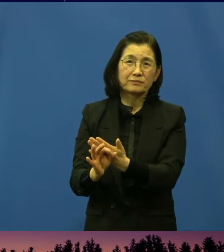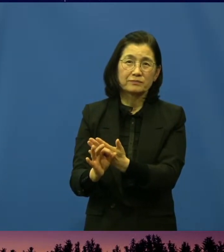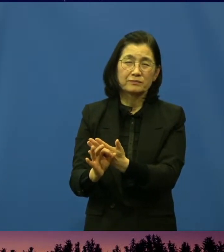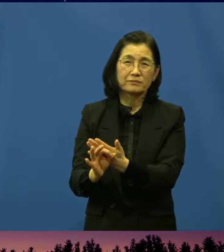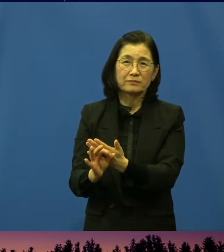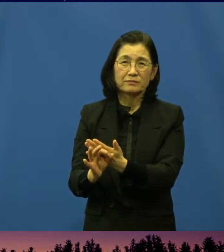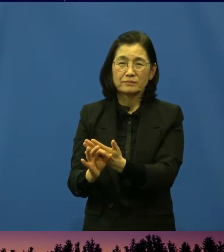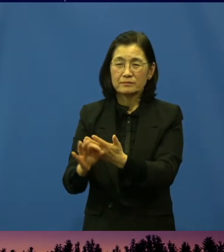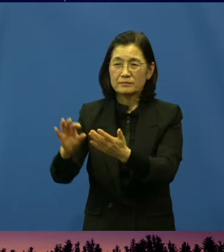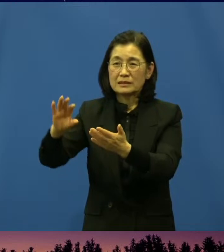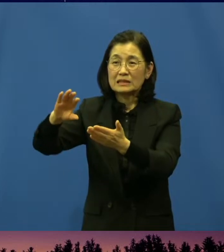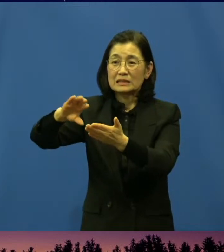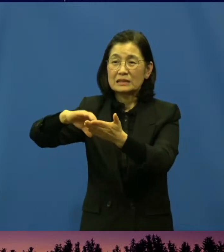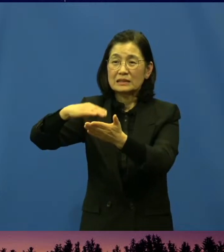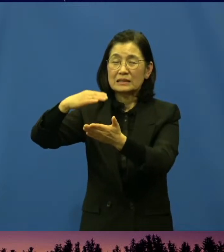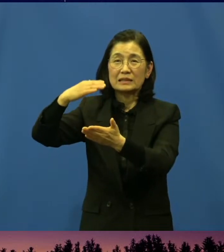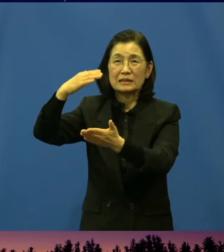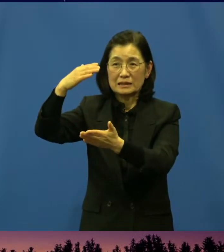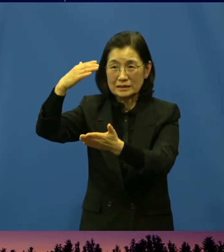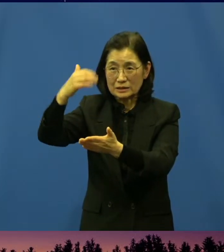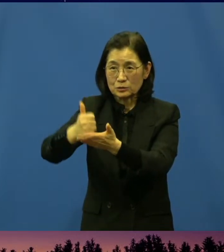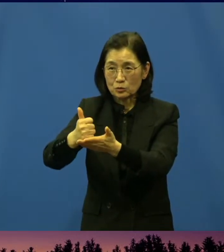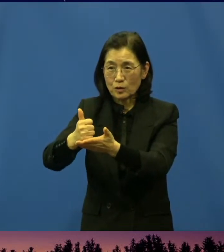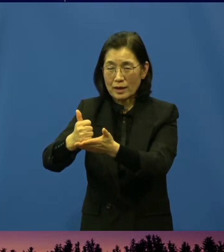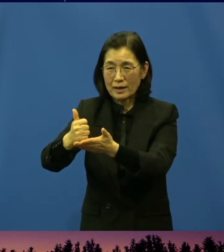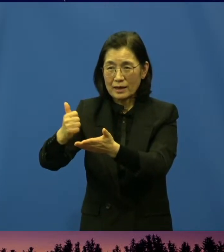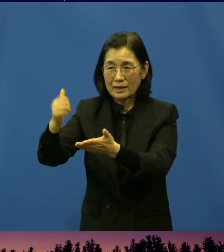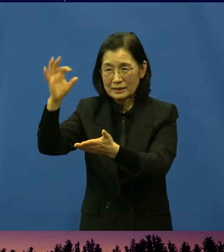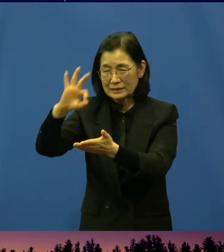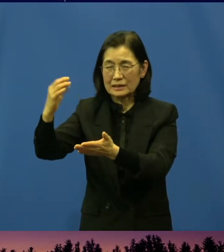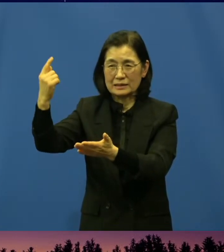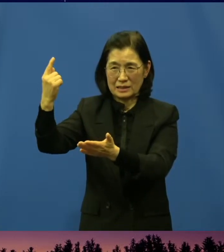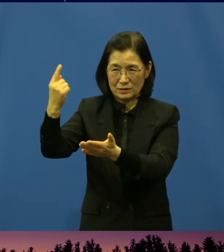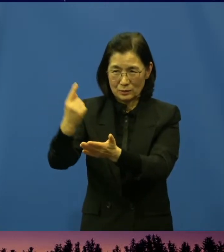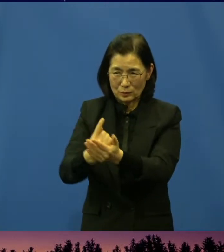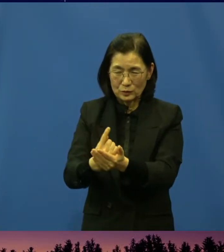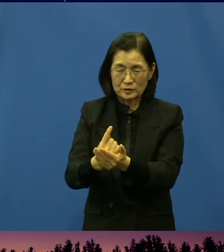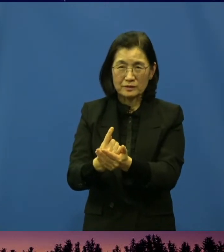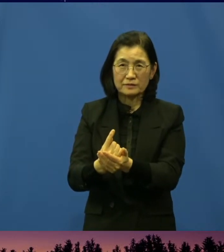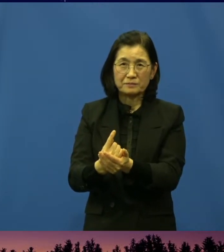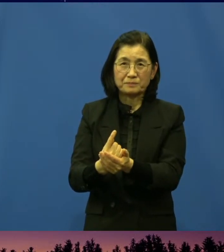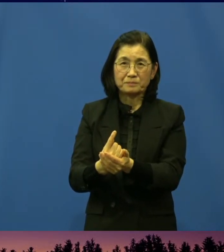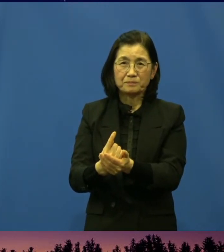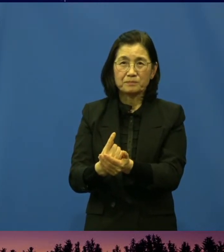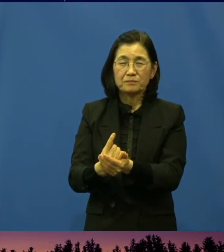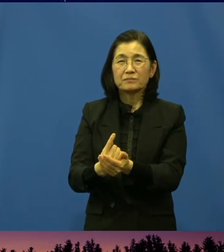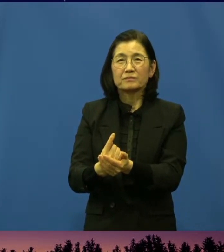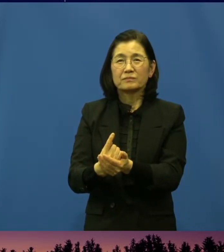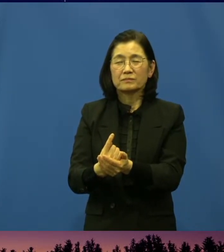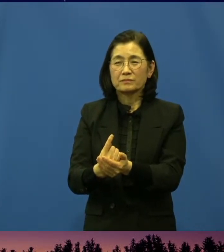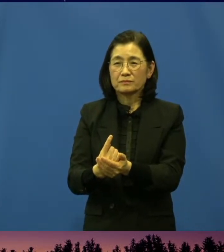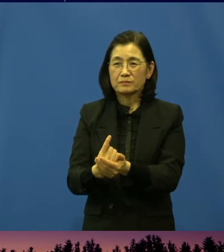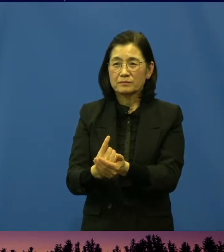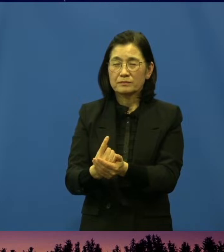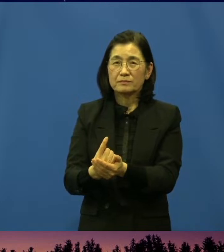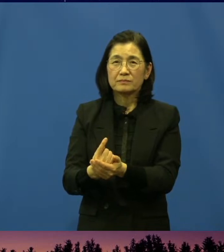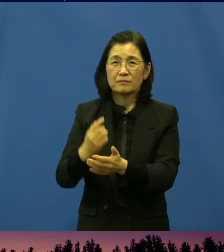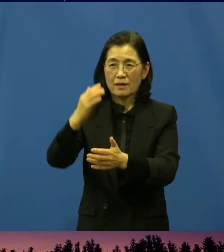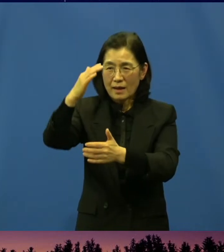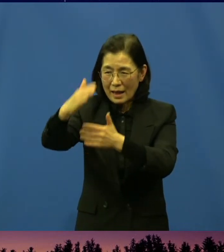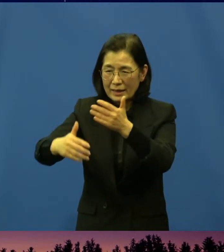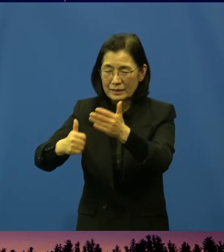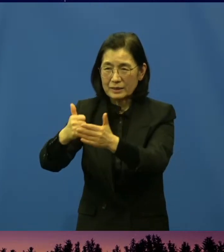성육신하신 그리스도가 역사 속에 전면에 등장하시는 거예요. 신적인 드라마가 있는 신적 드라마, 하나님의